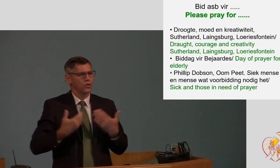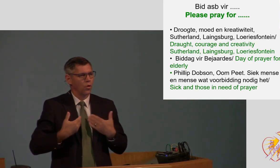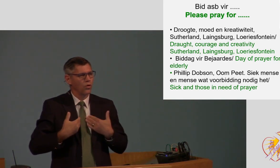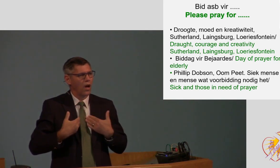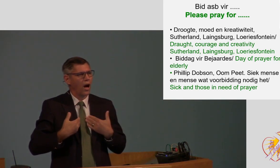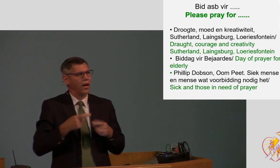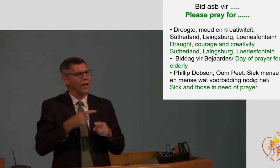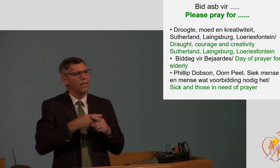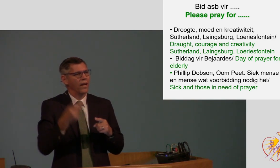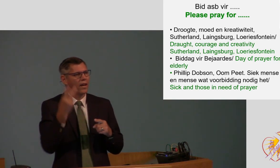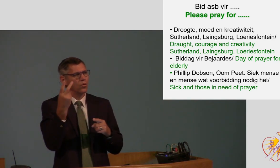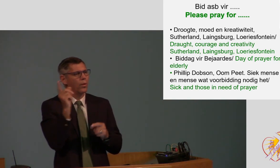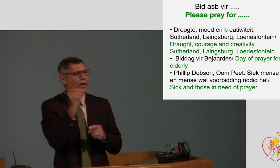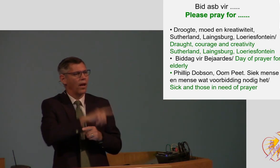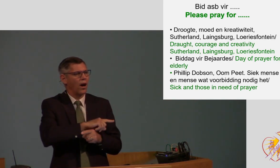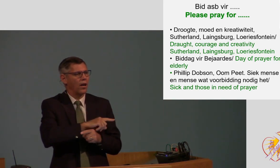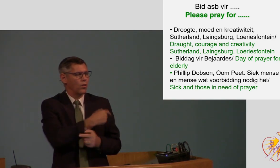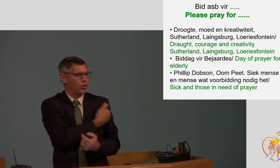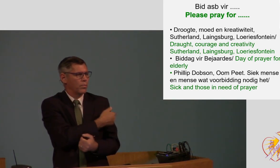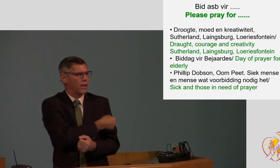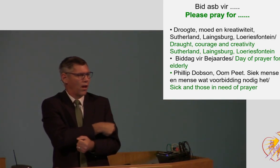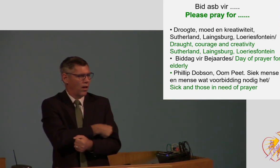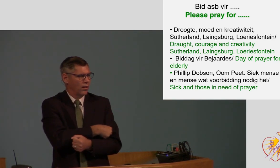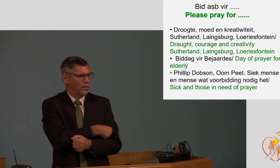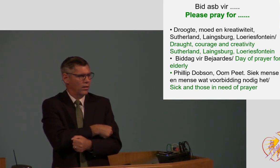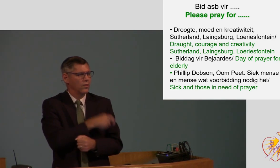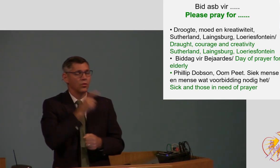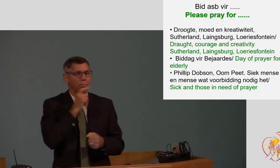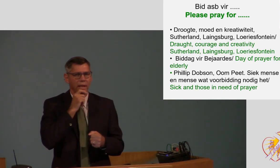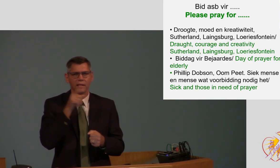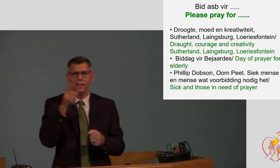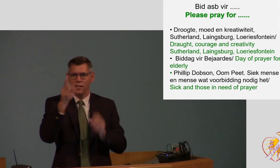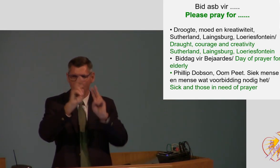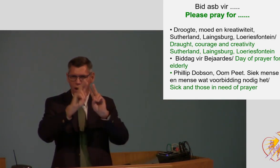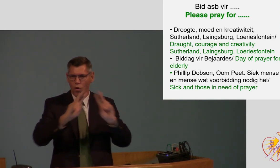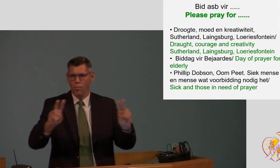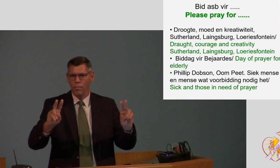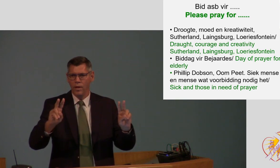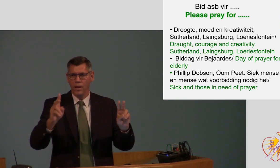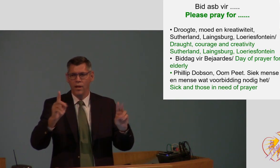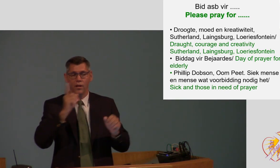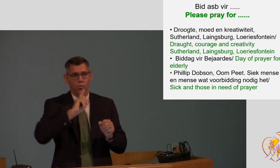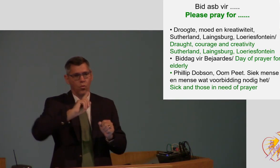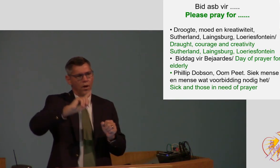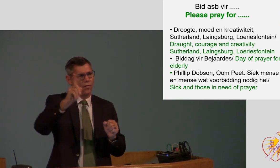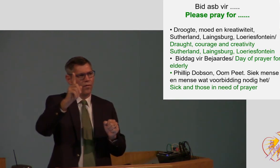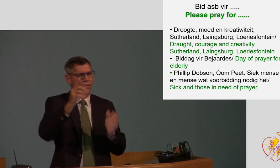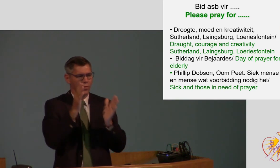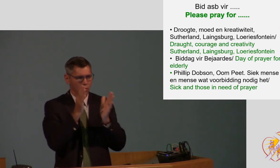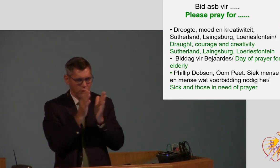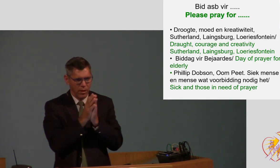Sondag en in die week 2 dae in die hospitaal. So mense in Shalom en hoof, ons bid vir hulle.